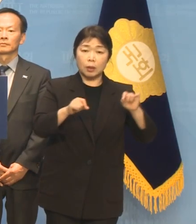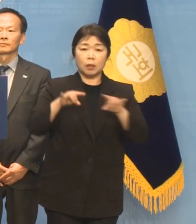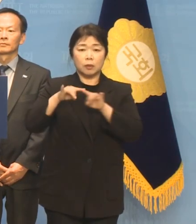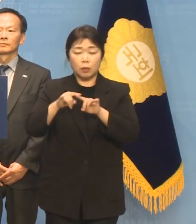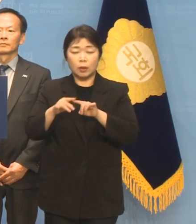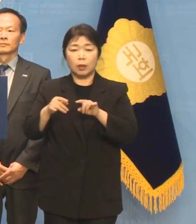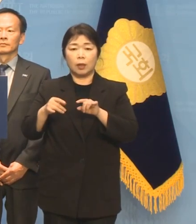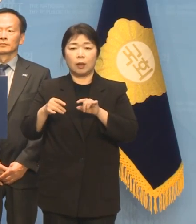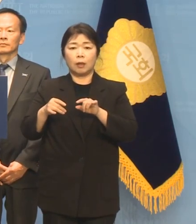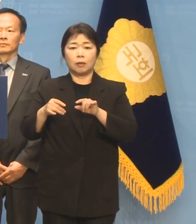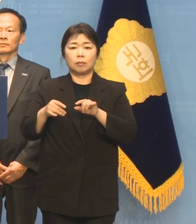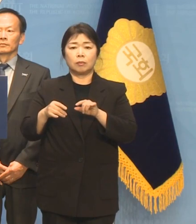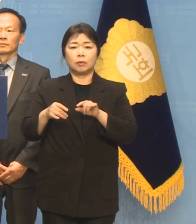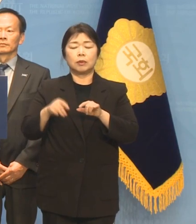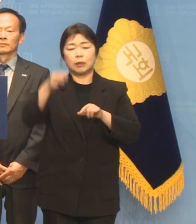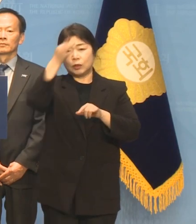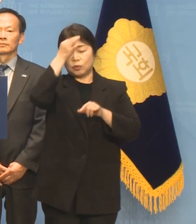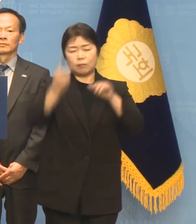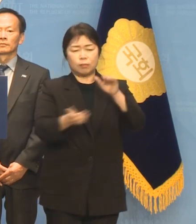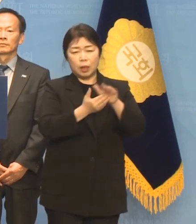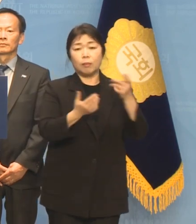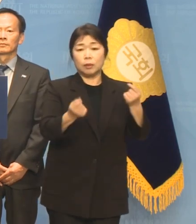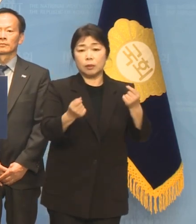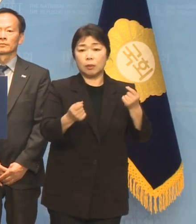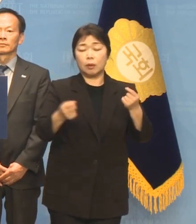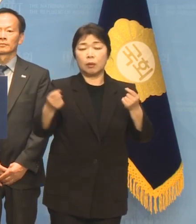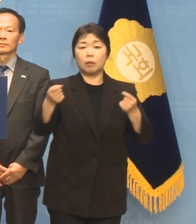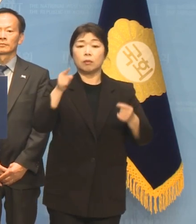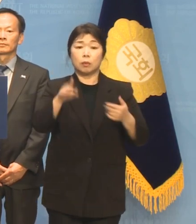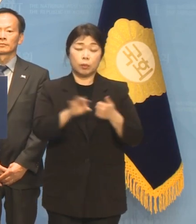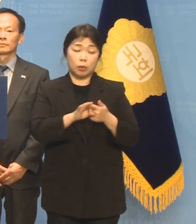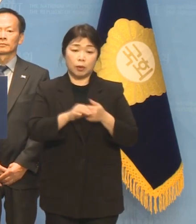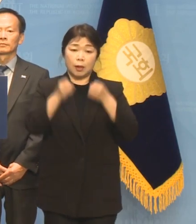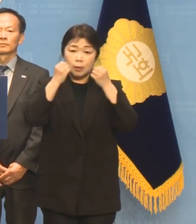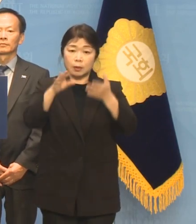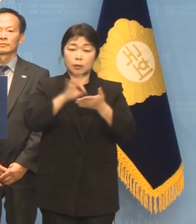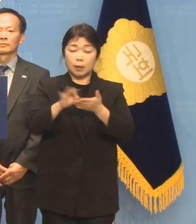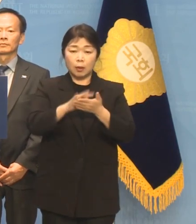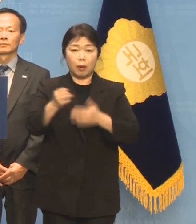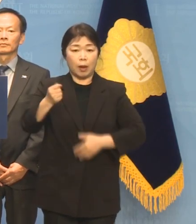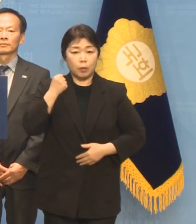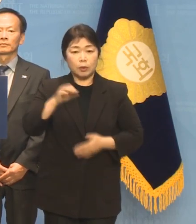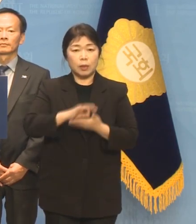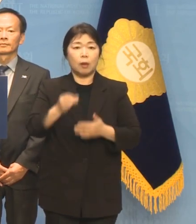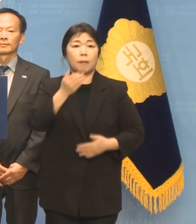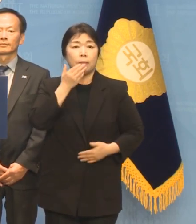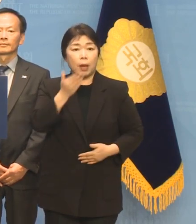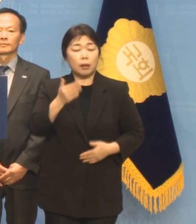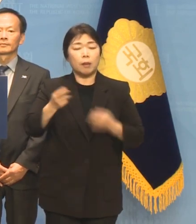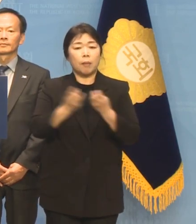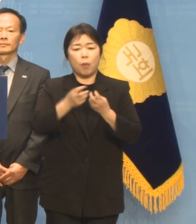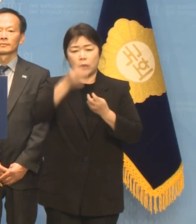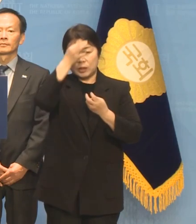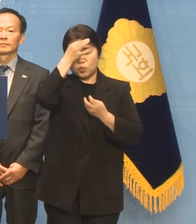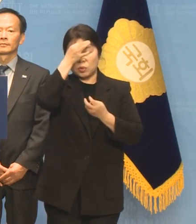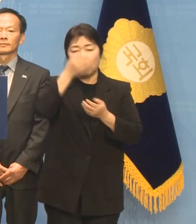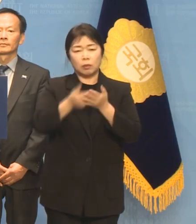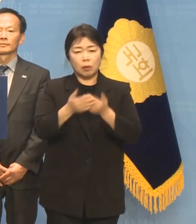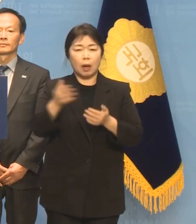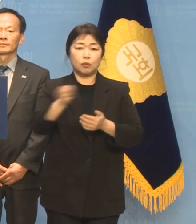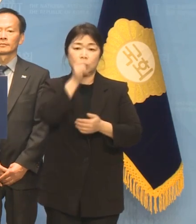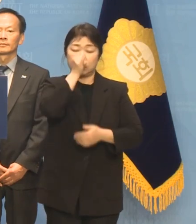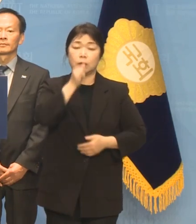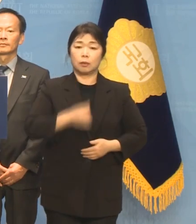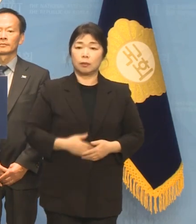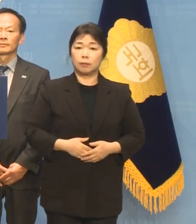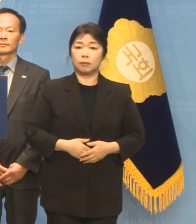수준이고요 신재생 에너지 강국으로 가기 위한 양산화 할 수 있는 기술력 또한 가지고 있습니다 어떻게